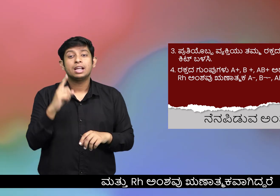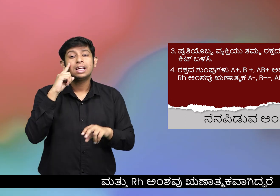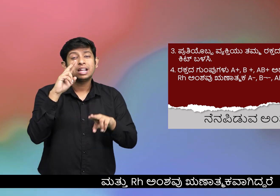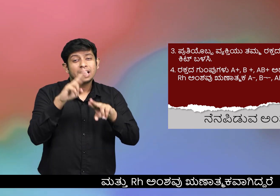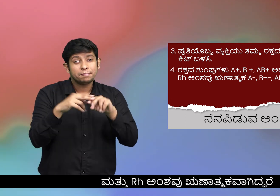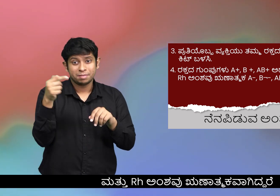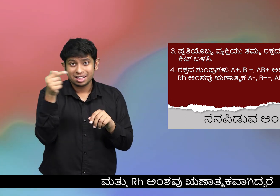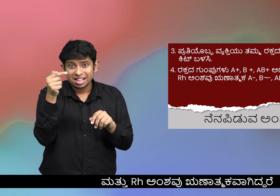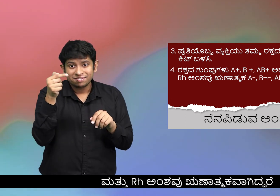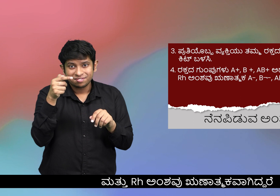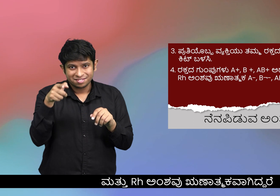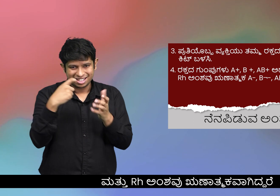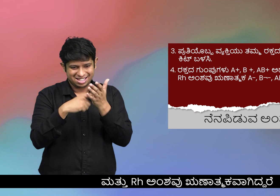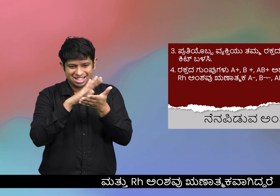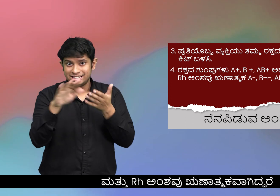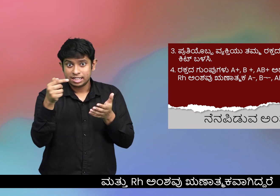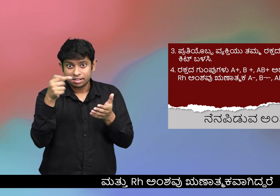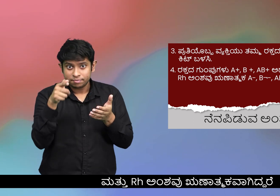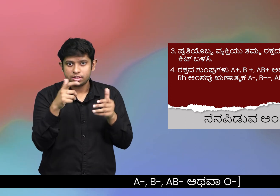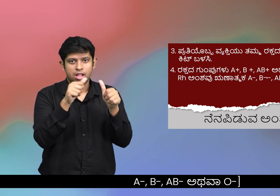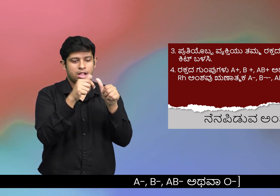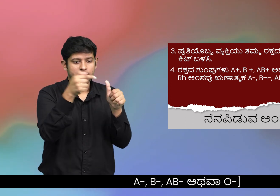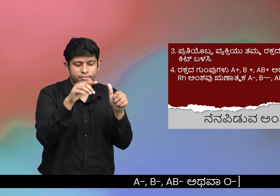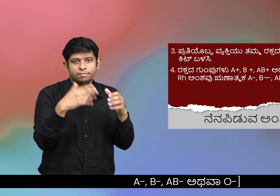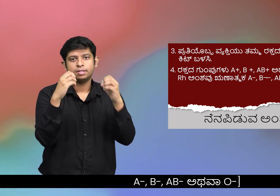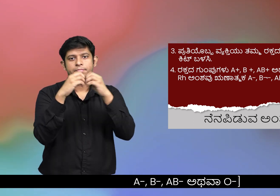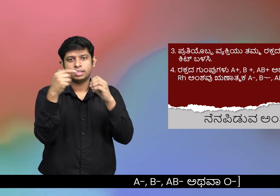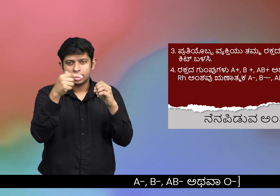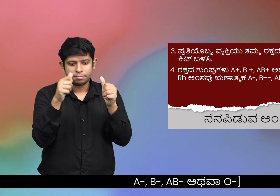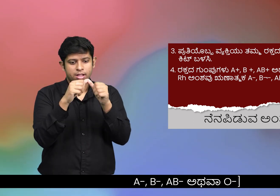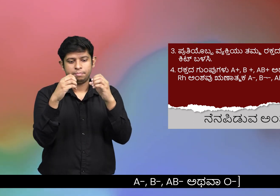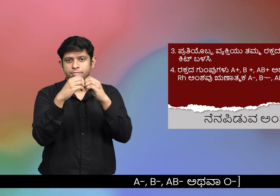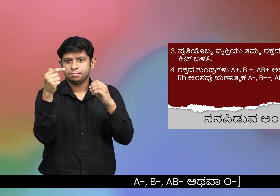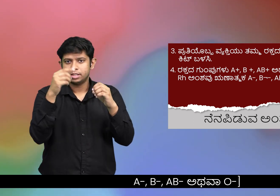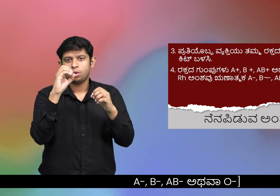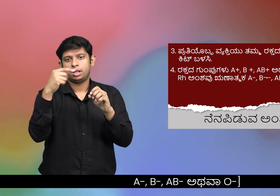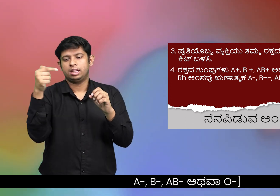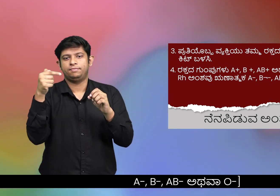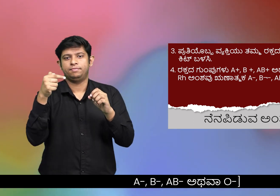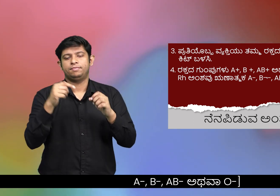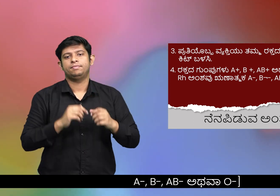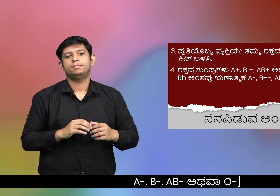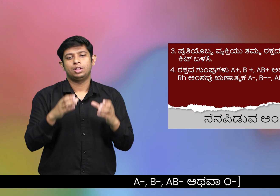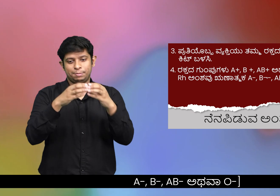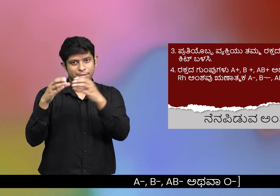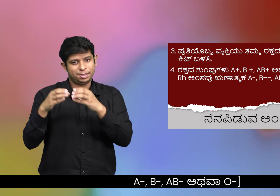ಅಂಶವು ಋಣಾತ್ಮಕವಾಗಿದ್ದರೆ ಎ ನೆಗೆಟಿವ್, ಬಿ ನೆಗೆಟಿವ್, ಎಬಿ ನೆಗೆಟಿವ್ ಅಥವಾ ಓ